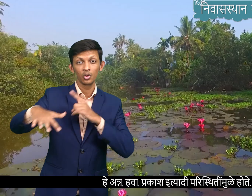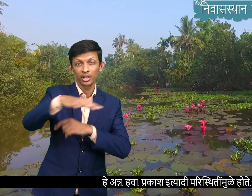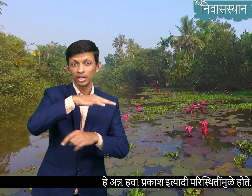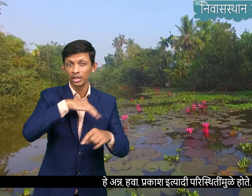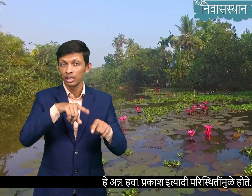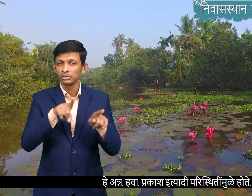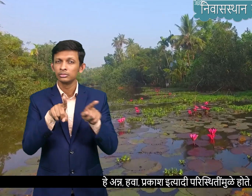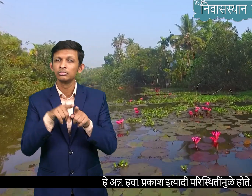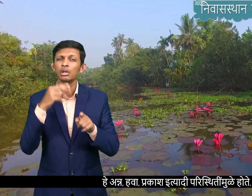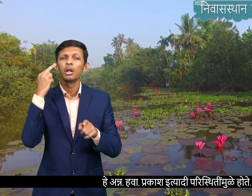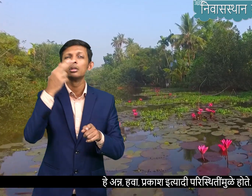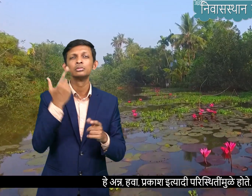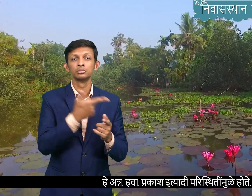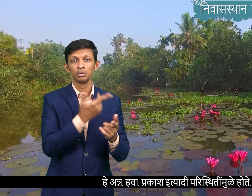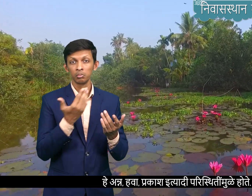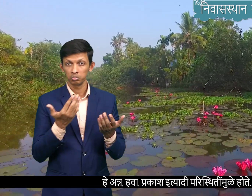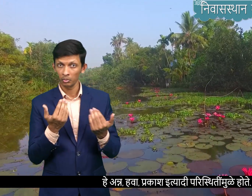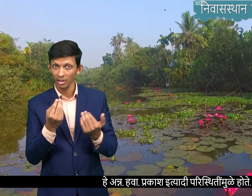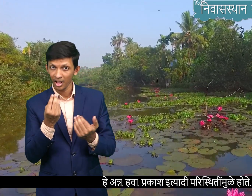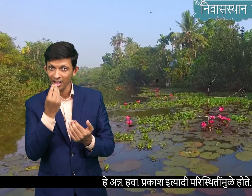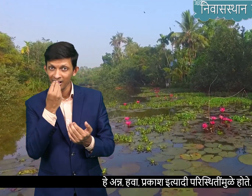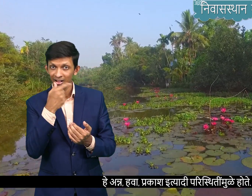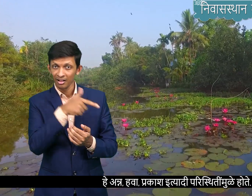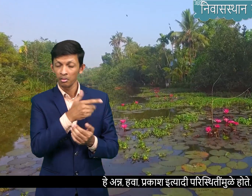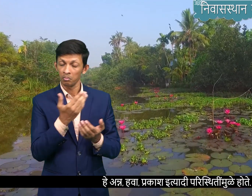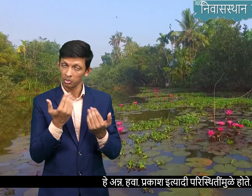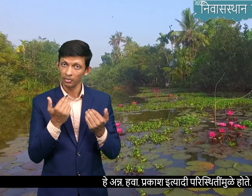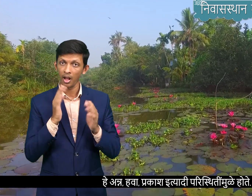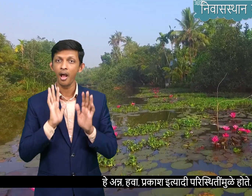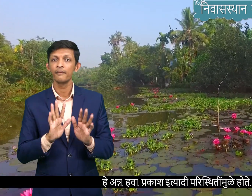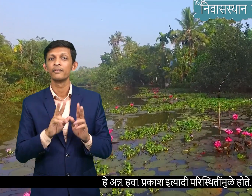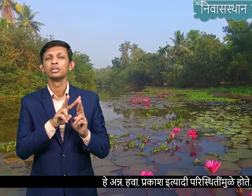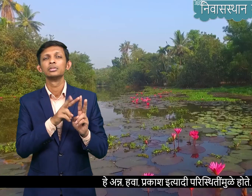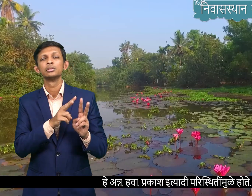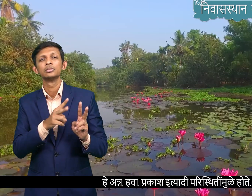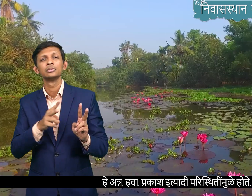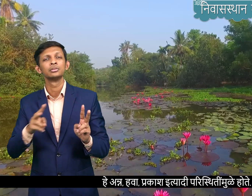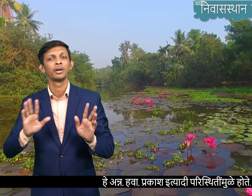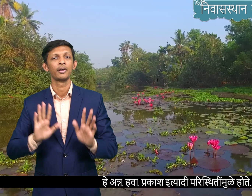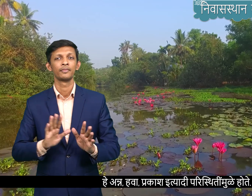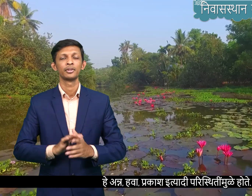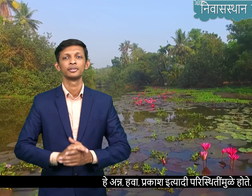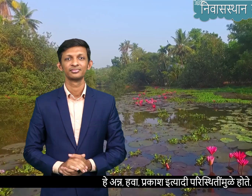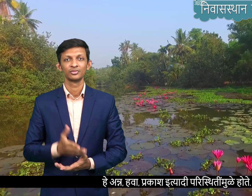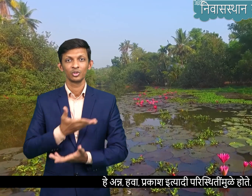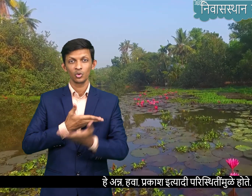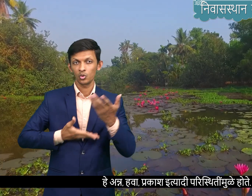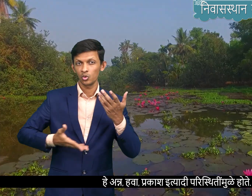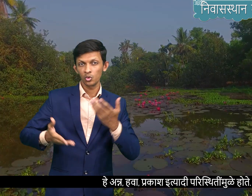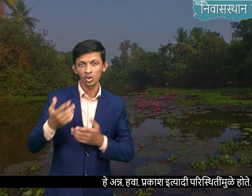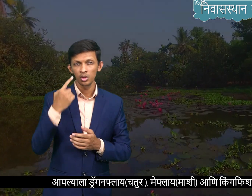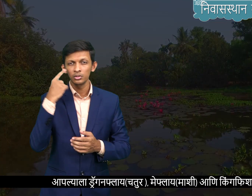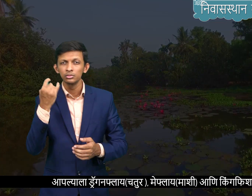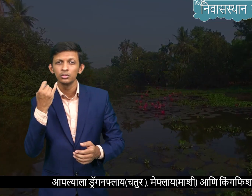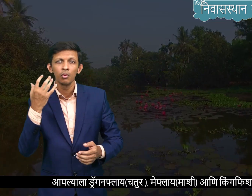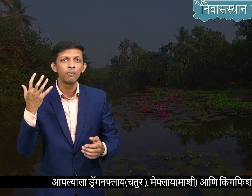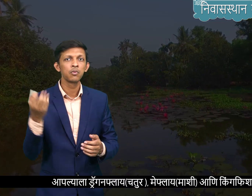हे अन्न, हवा, प्रकाश इत्यादी परिस्थितींमुळे होते. आपल्याला